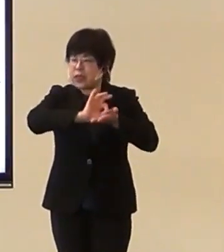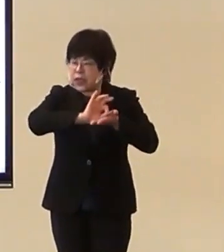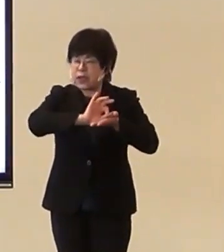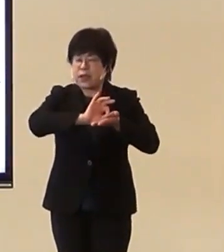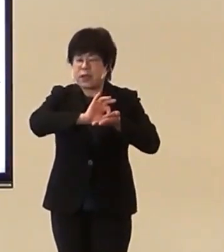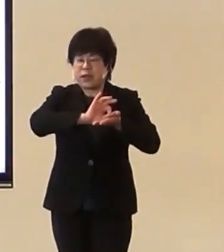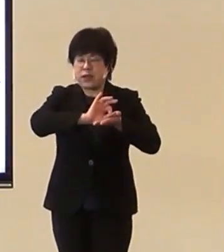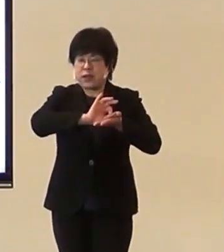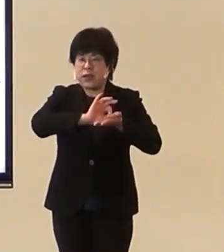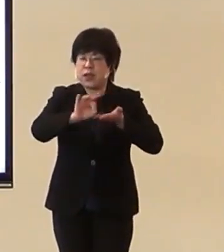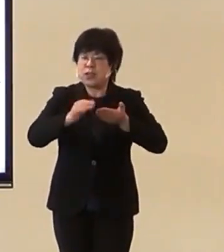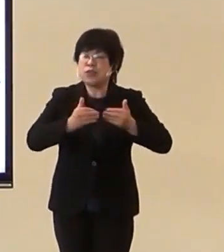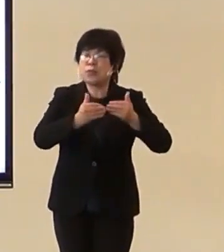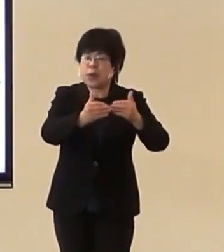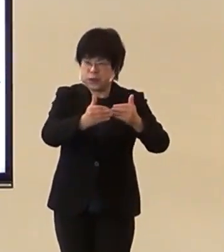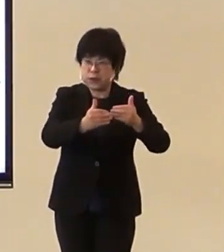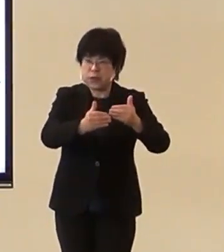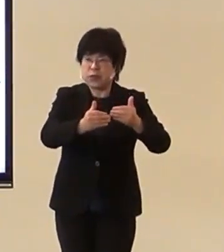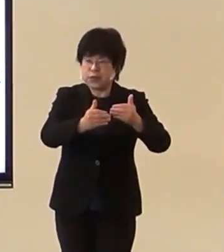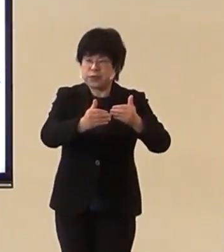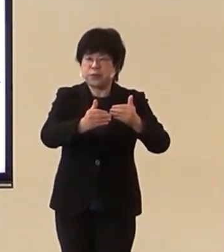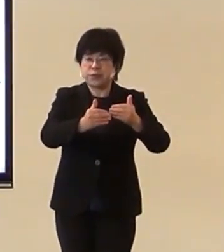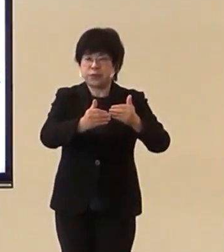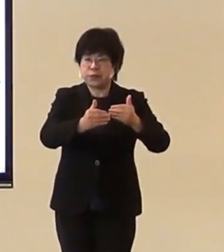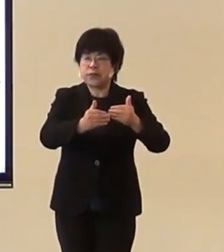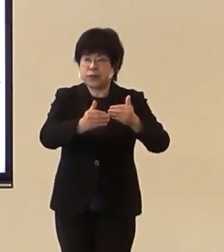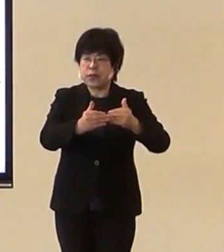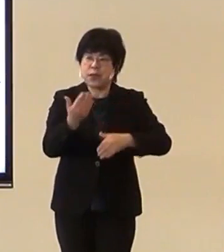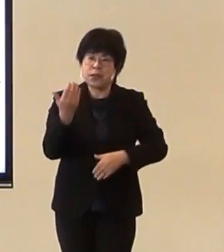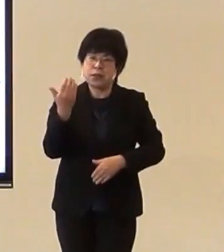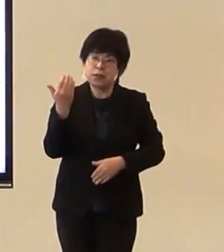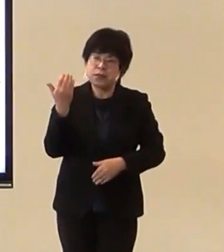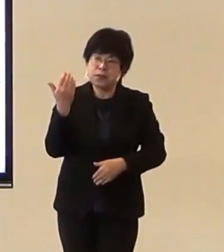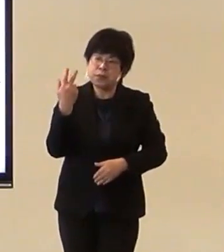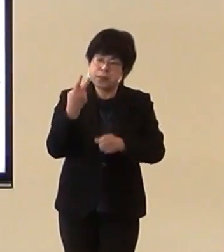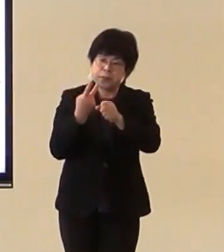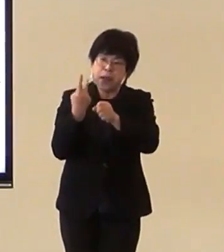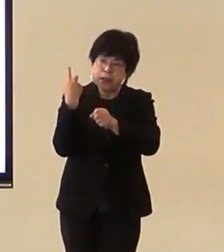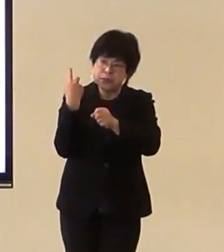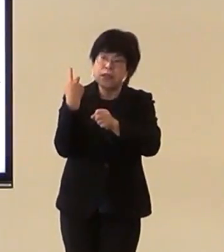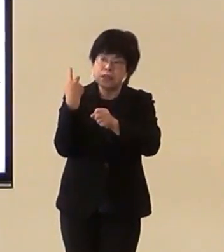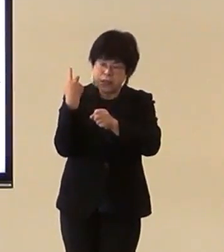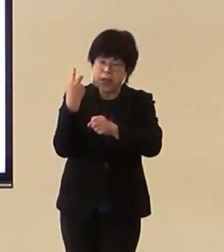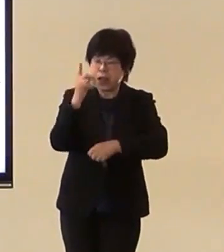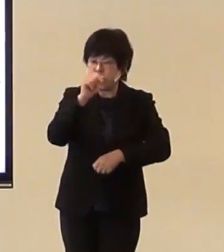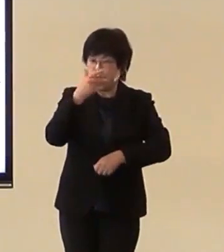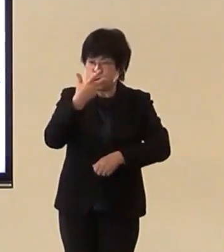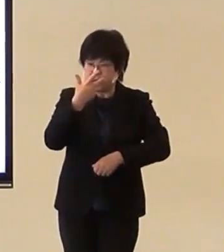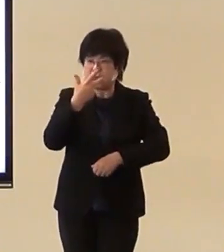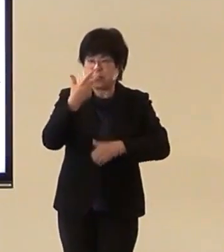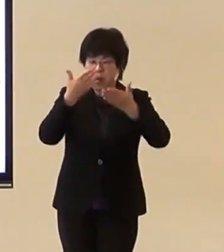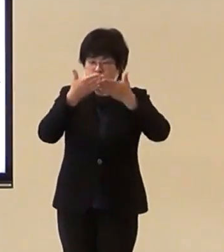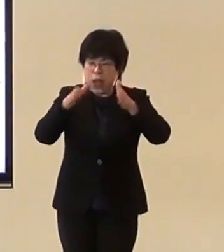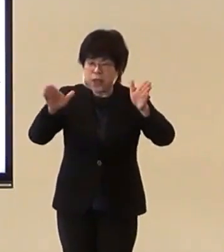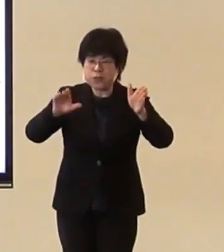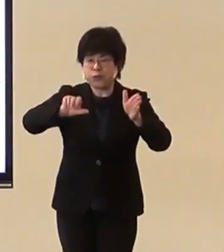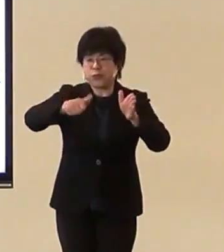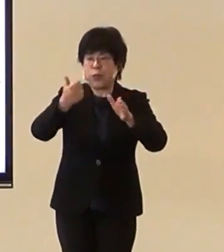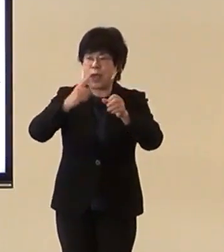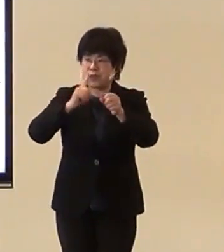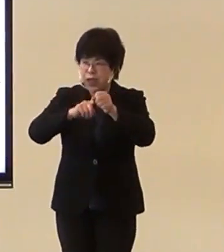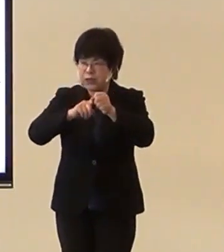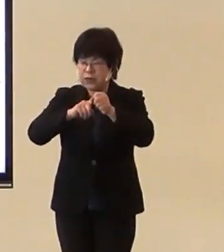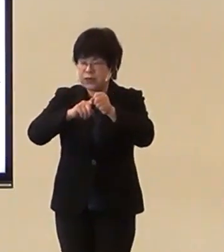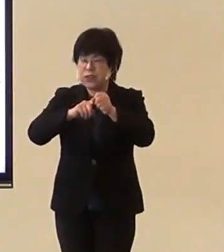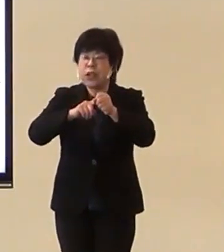地元 のメディアの方々はご承知だと思いますけれど、一昨年、交付は開府500年という節目の年を迎えました中核市にもなりました